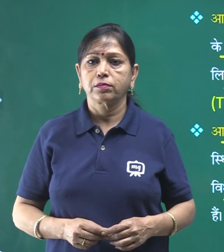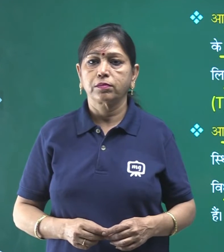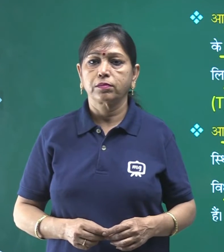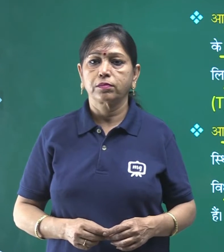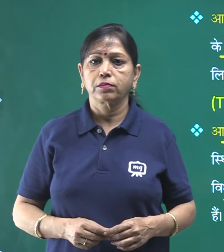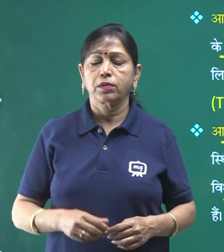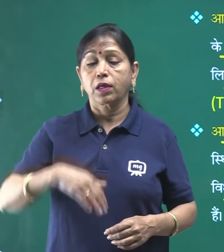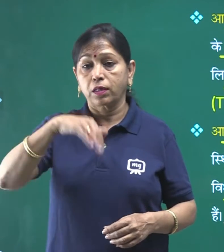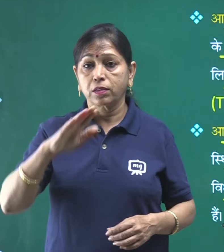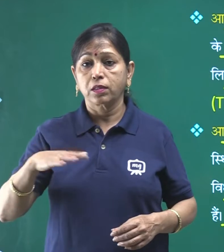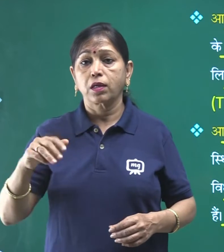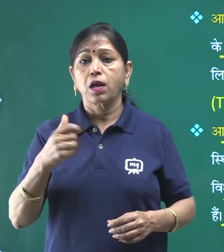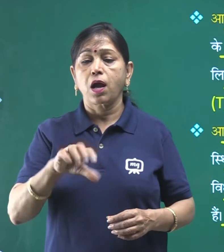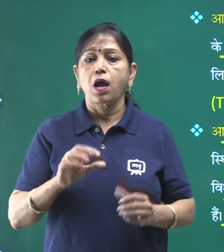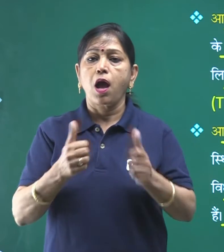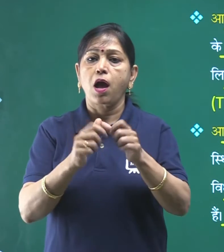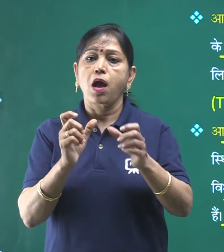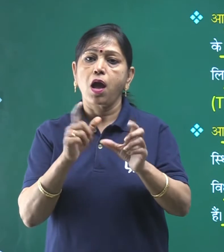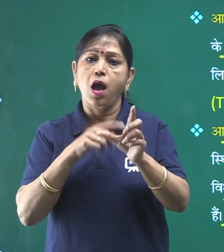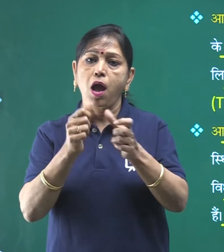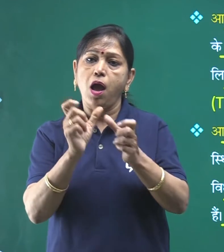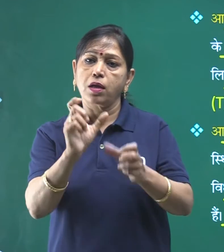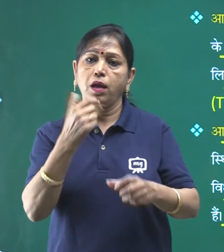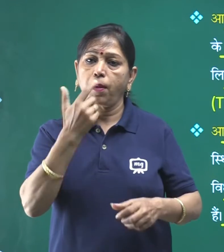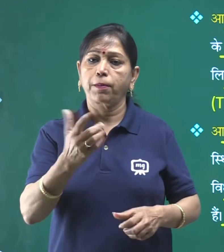तरंग का आयाम कहते हैं।